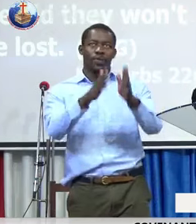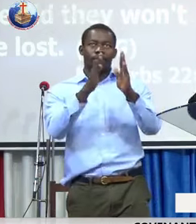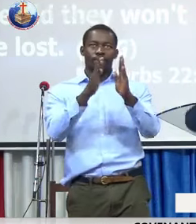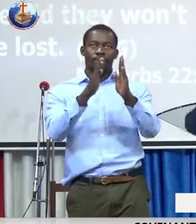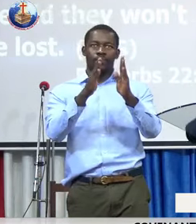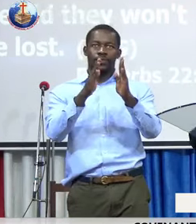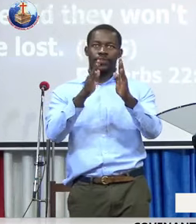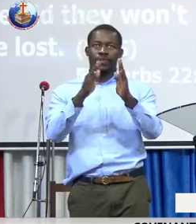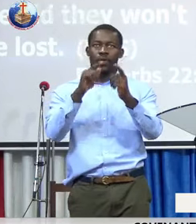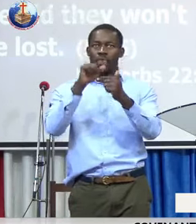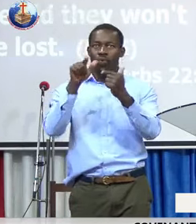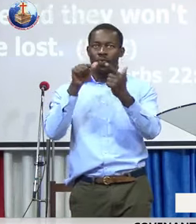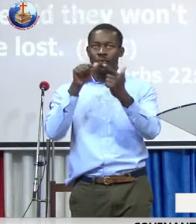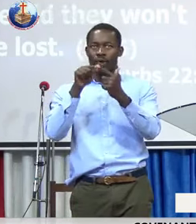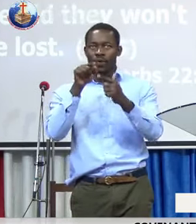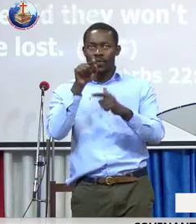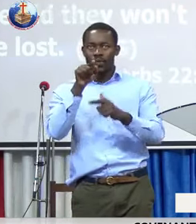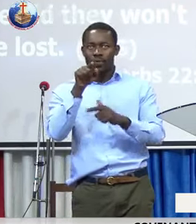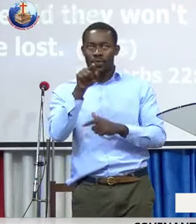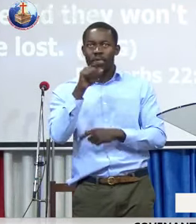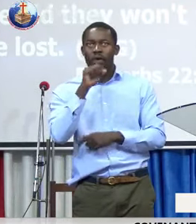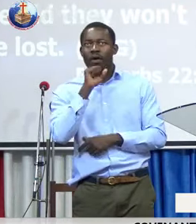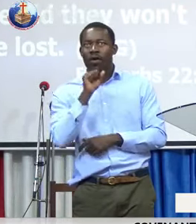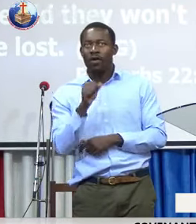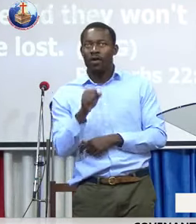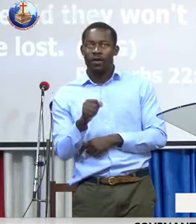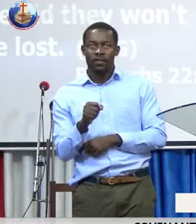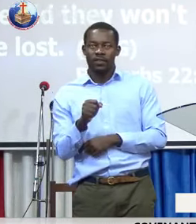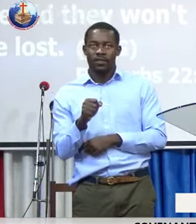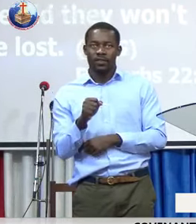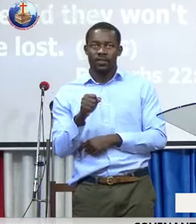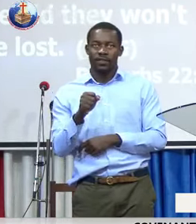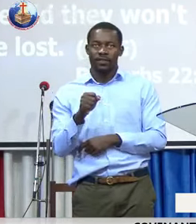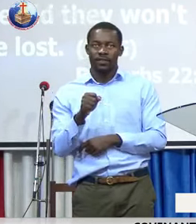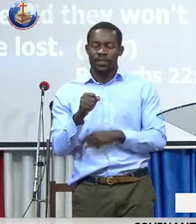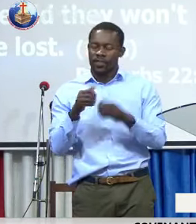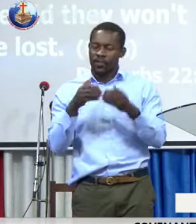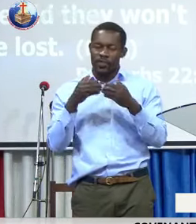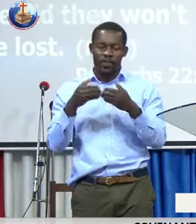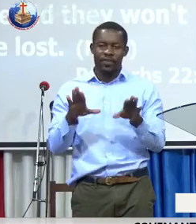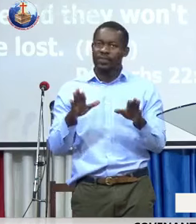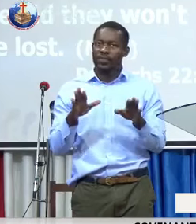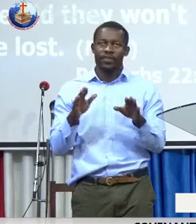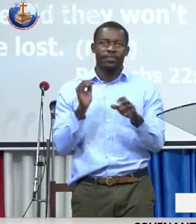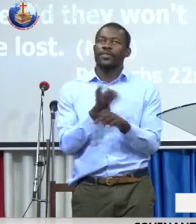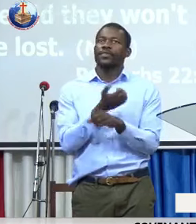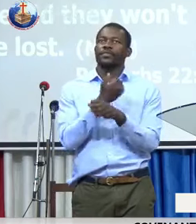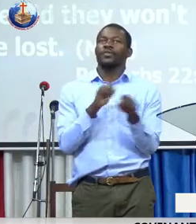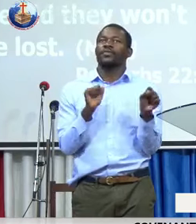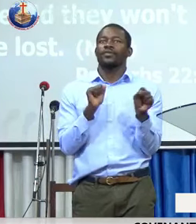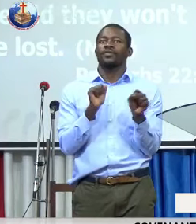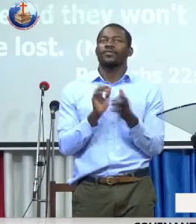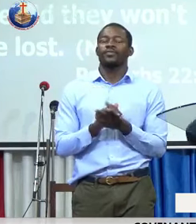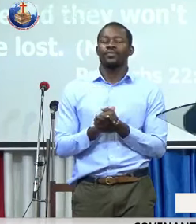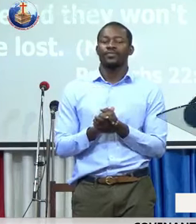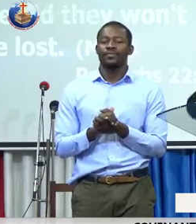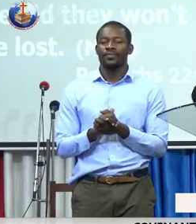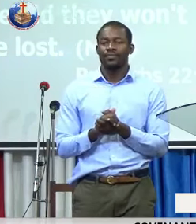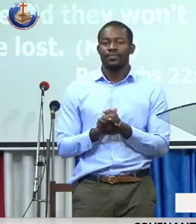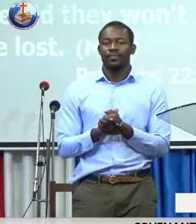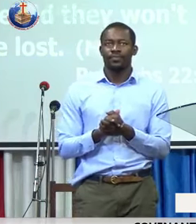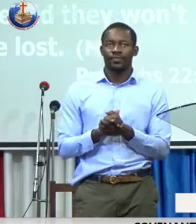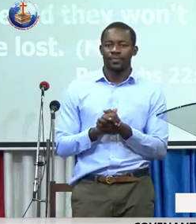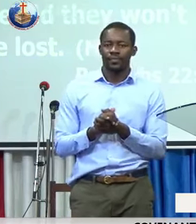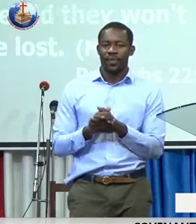la Mungu katika hiyo tafsiri MSG nasema kwamba elekeza watoto wako katika mwelekeo ufao. It is impossible